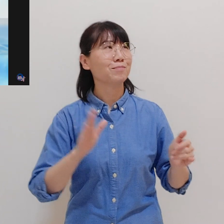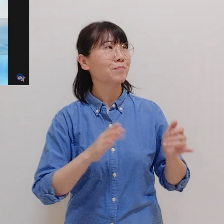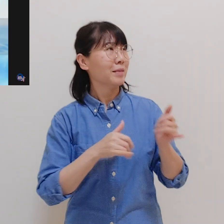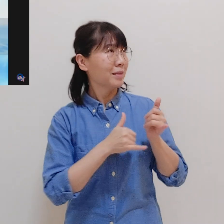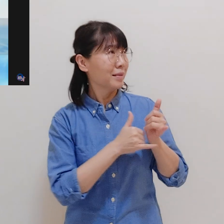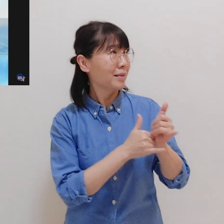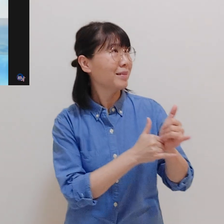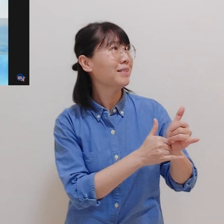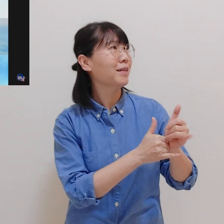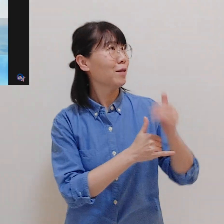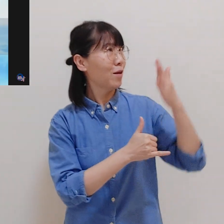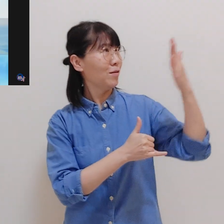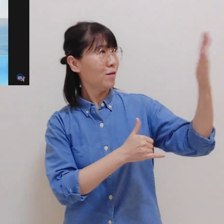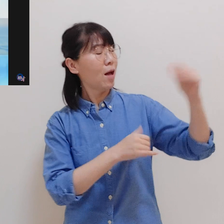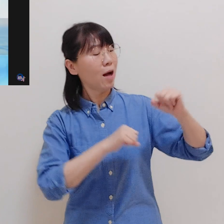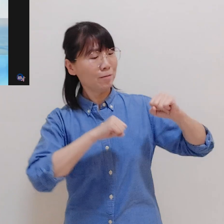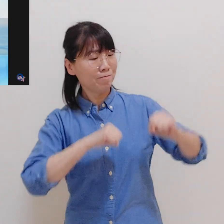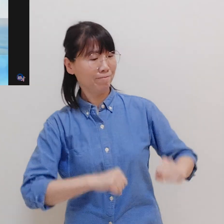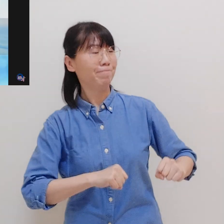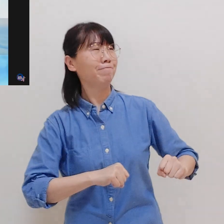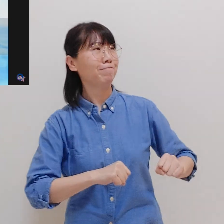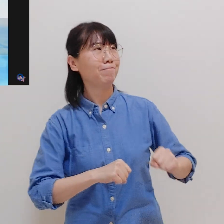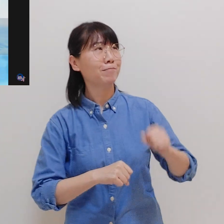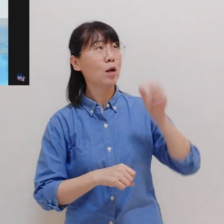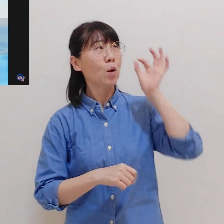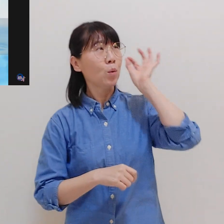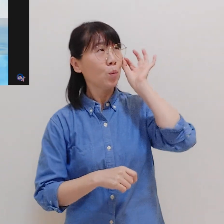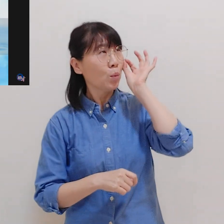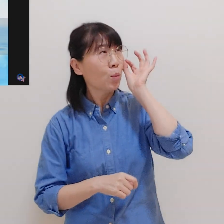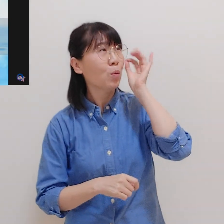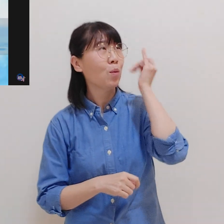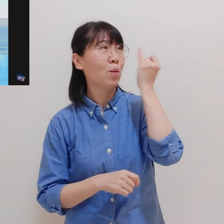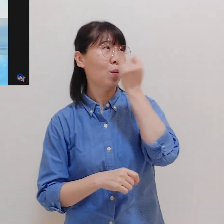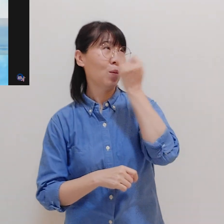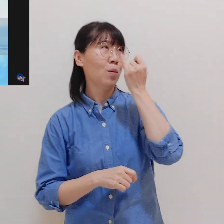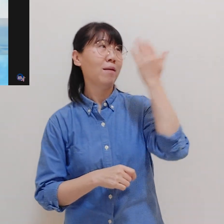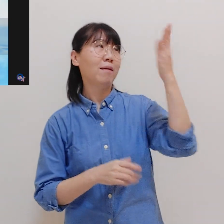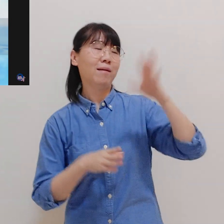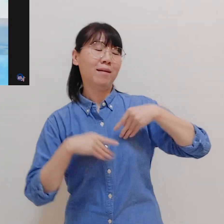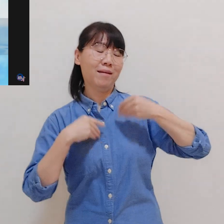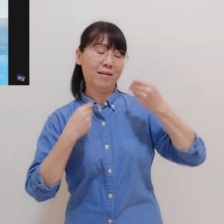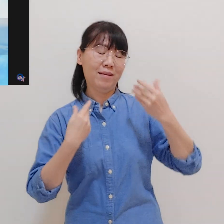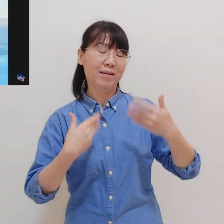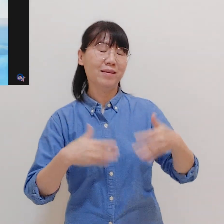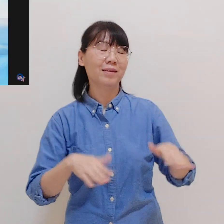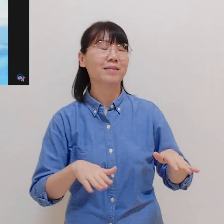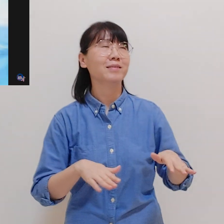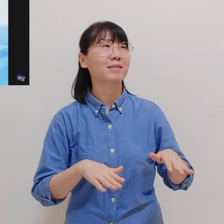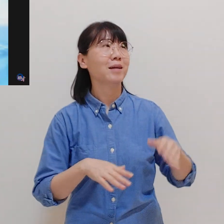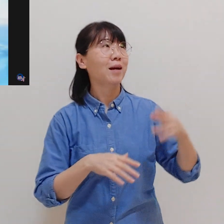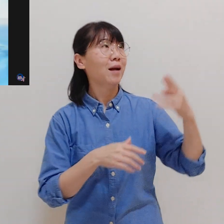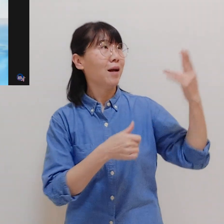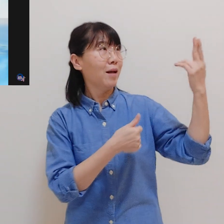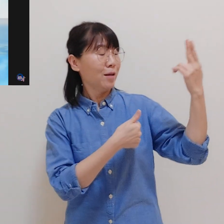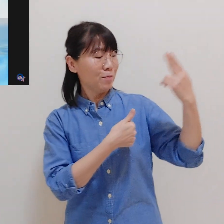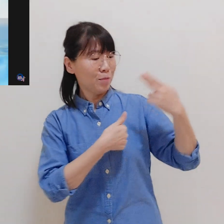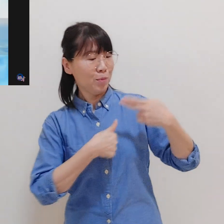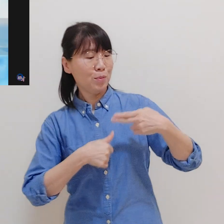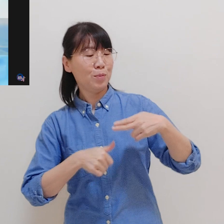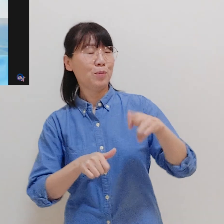今生因你堅持，貧困瞎眼你醫治，今天